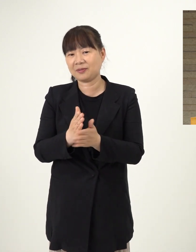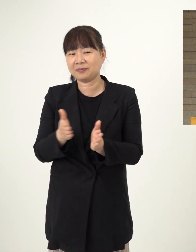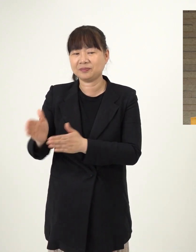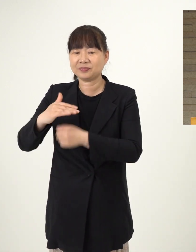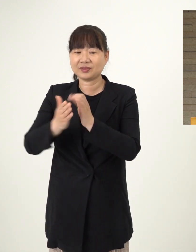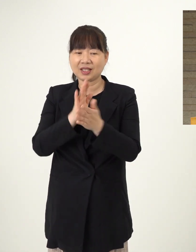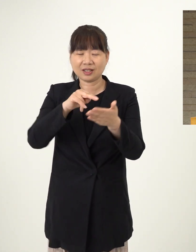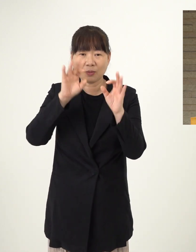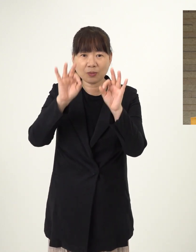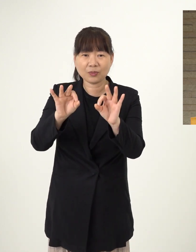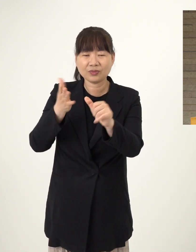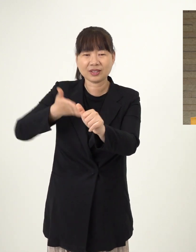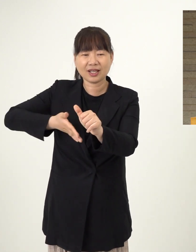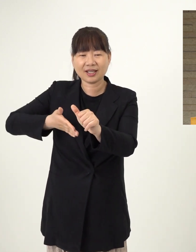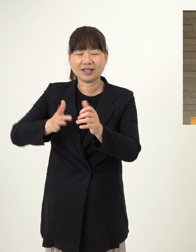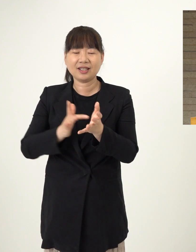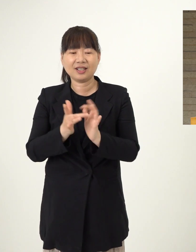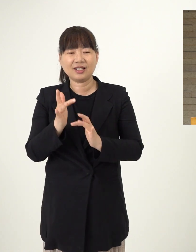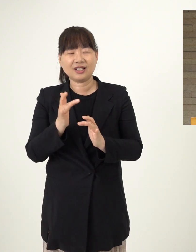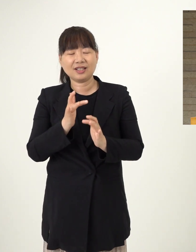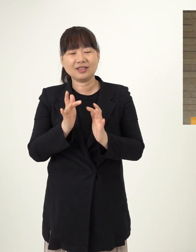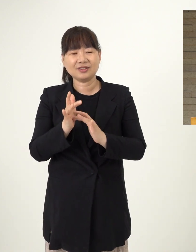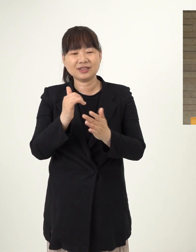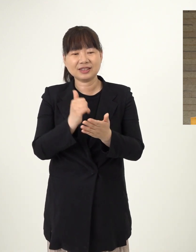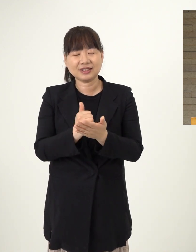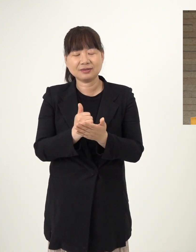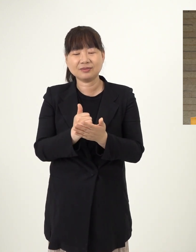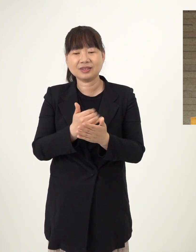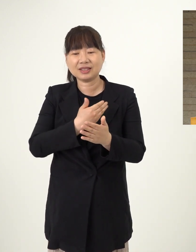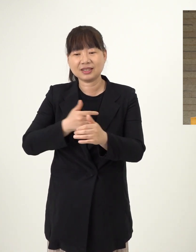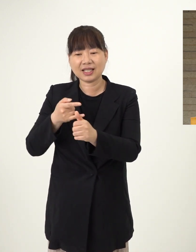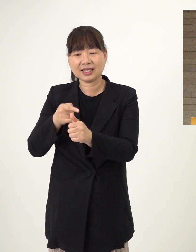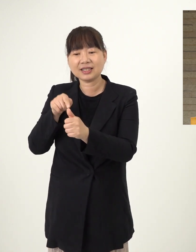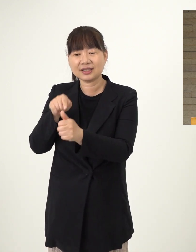제자들이 예수께서 시키신 대로 하여 유월절을 준비하였더라.